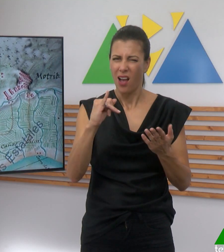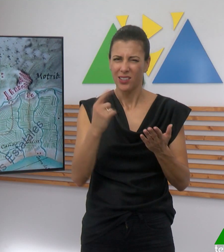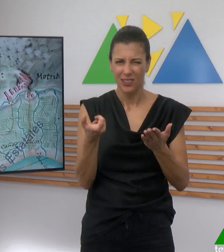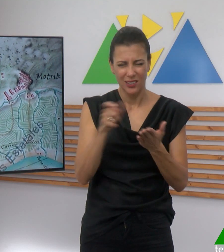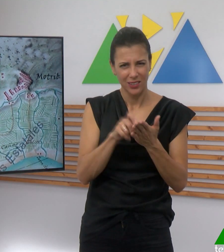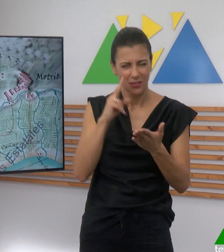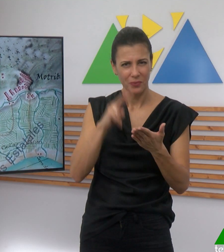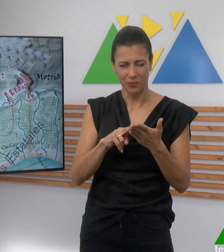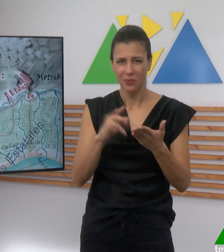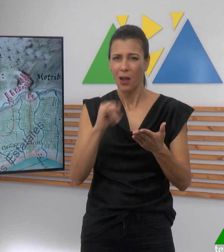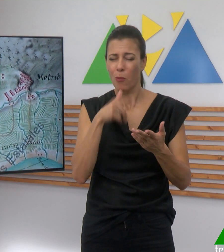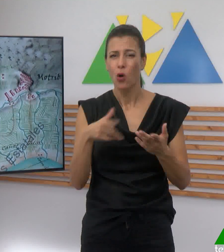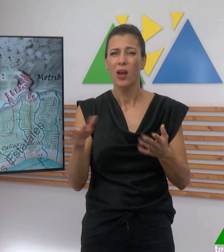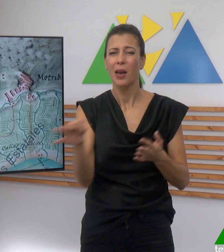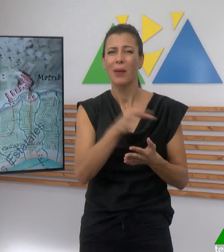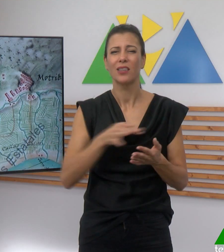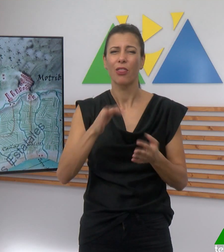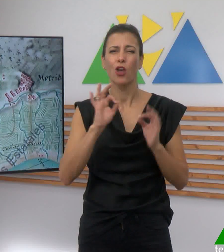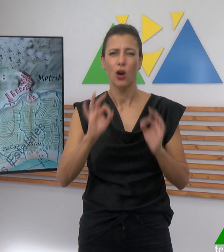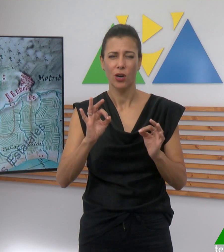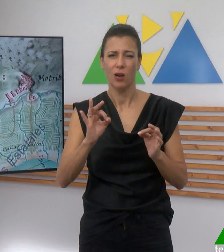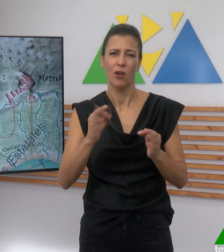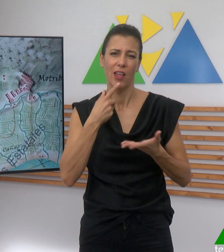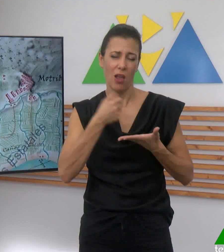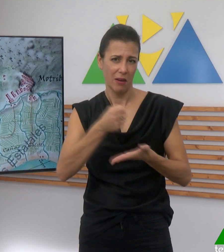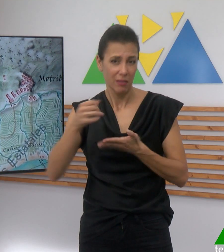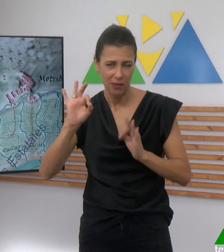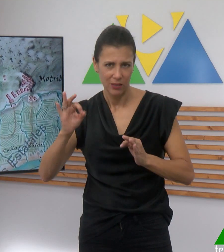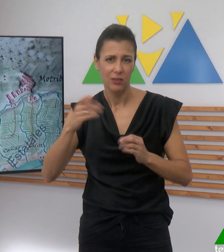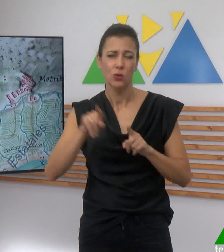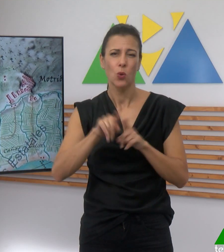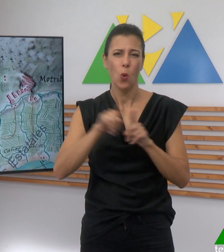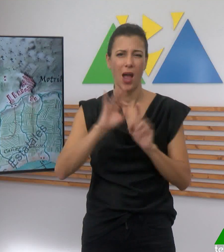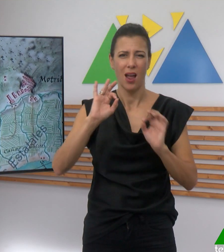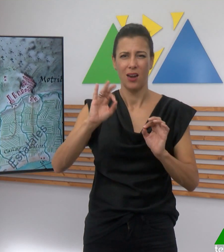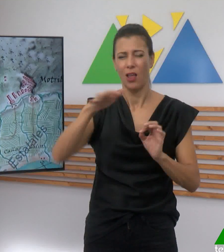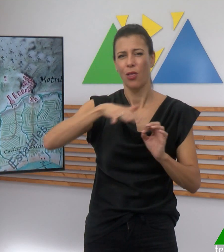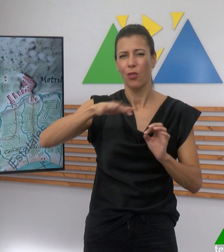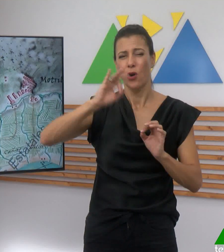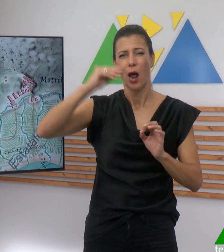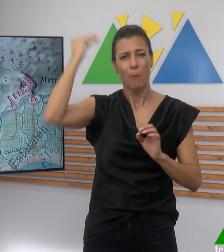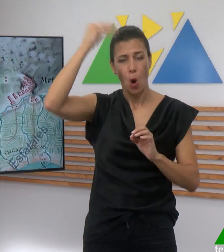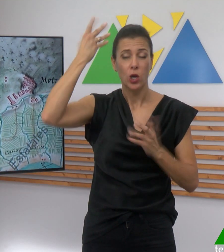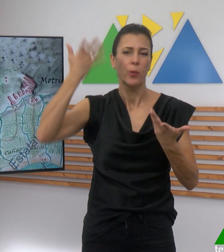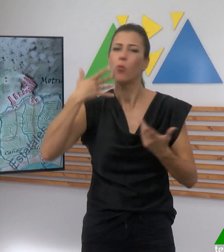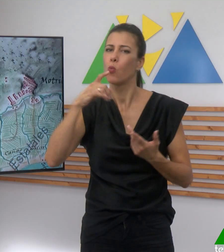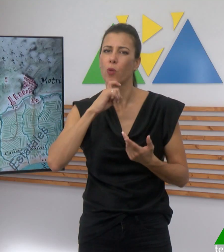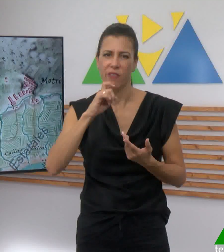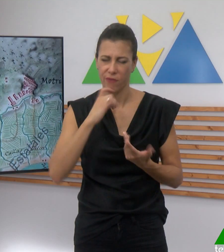repartimiento de los bienes de morisco y pero son difíciles de de saber dónde están o después se llaman